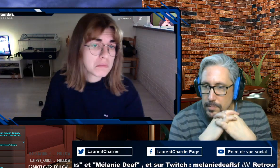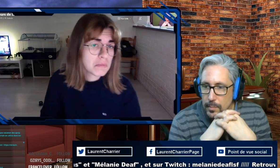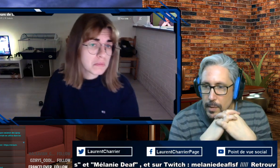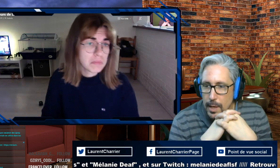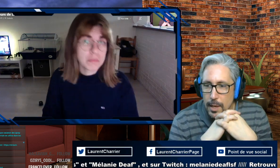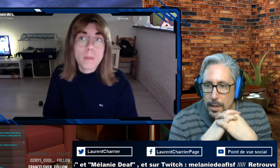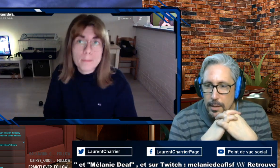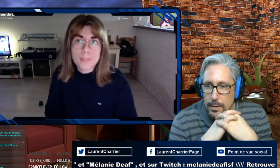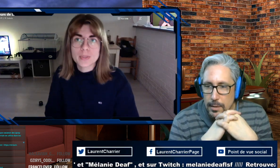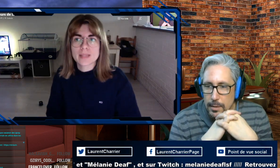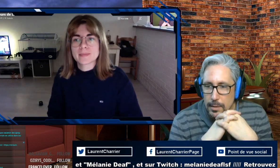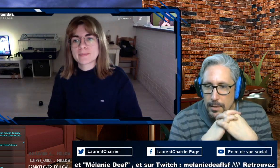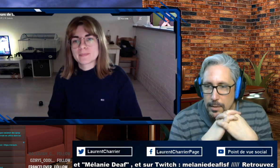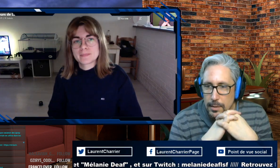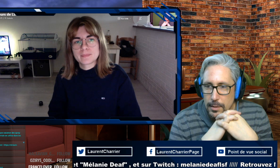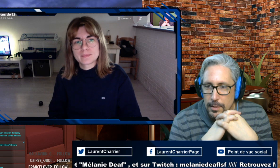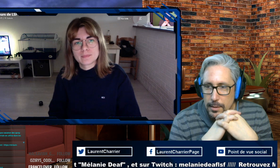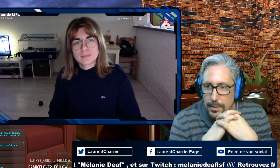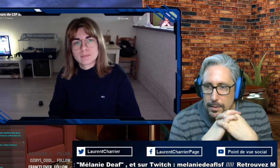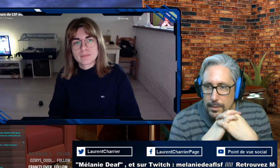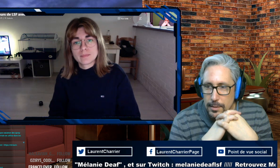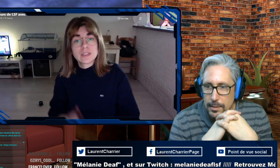peut-être.